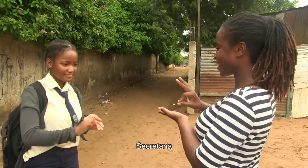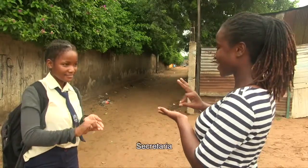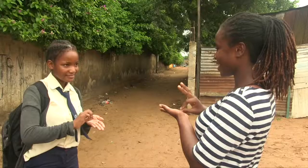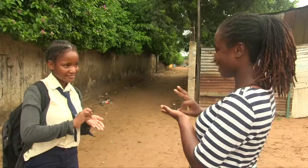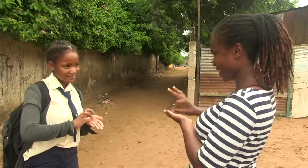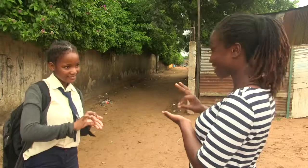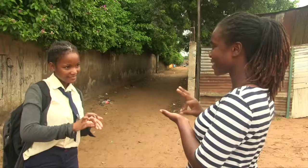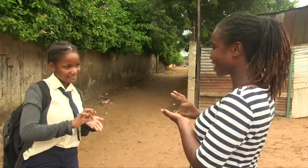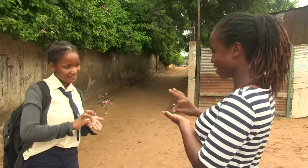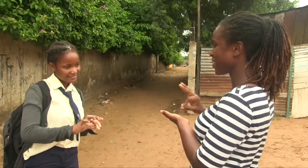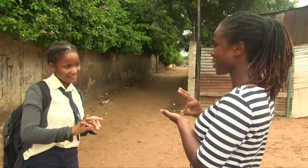Secretaria.